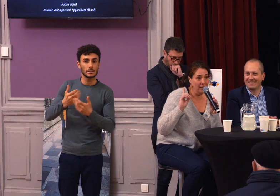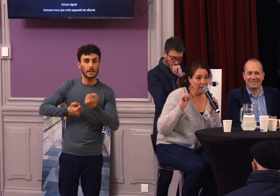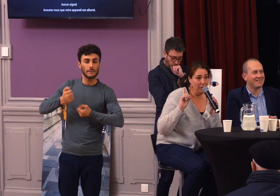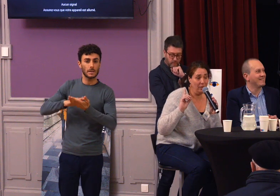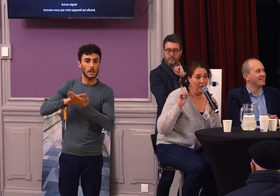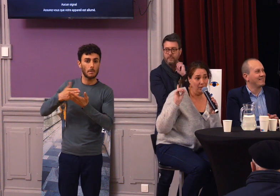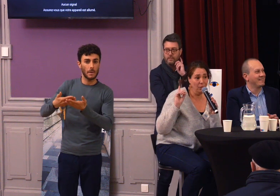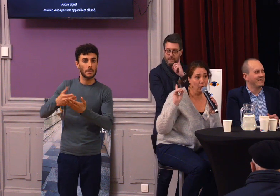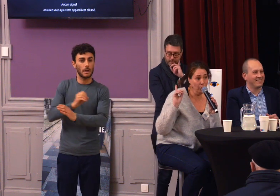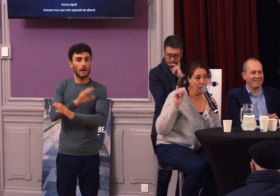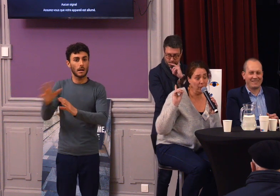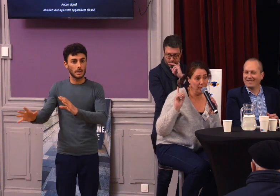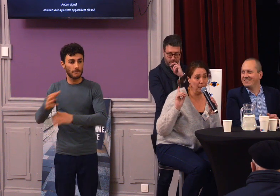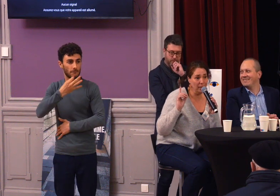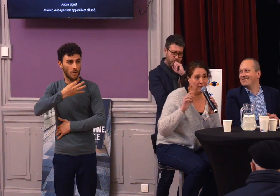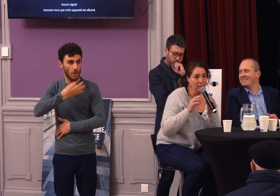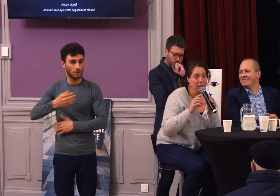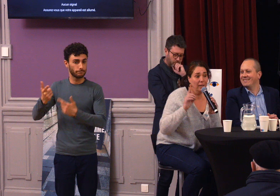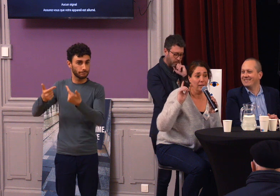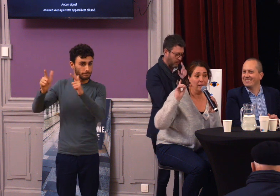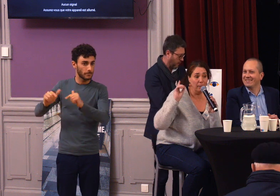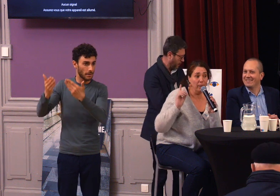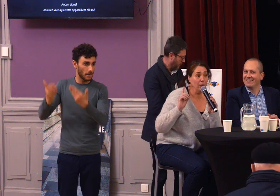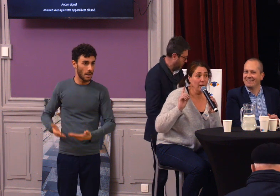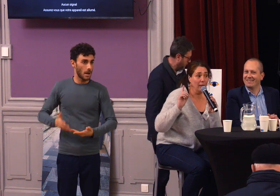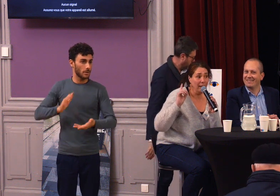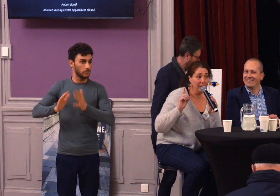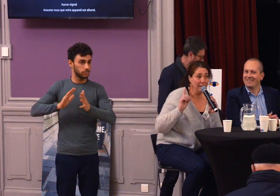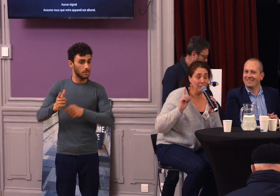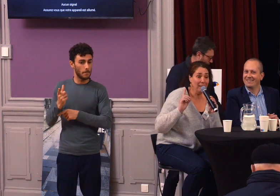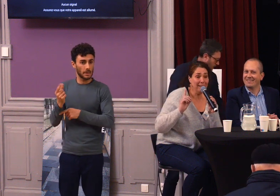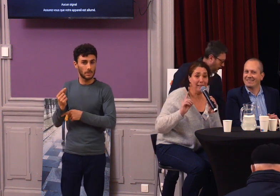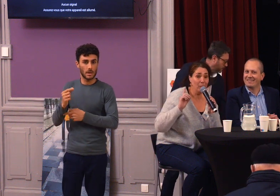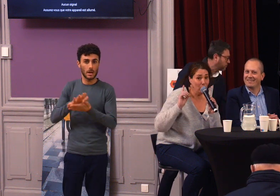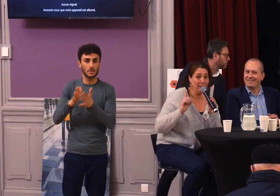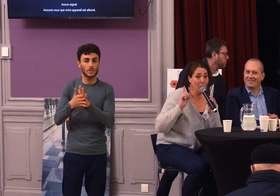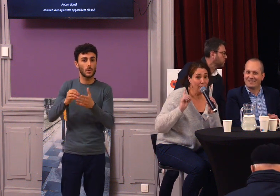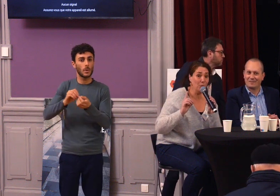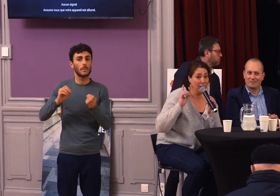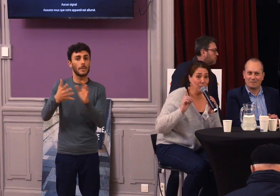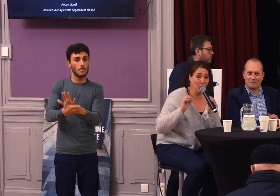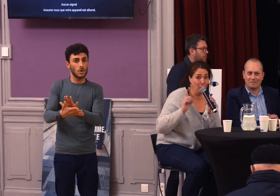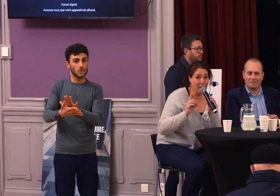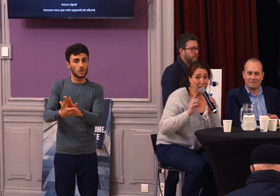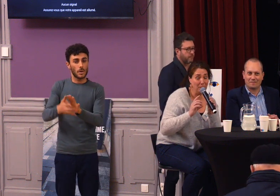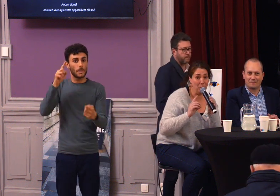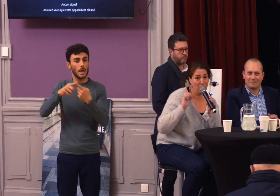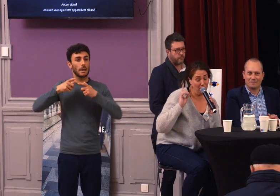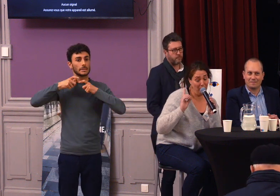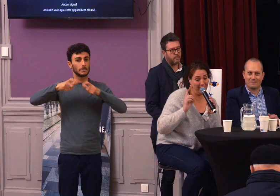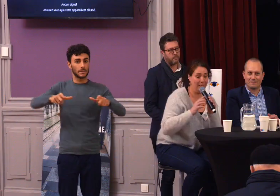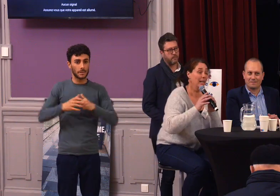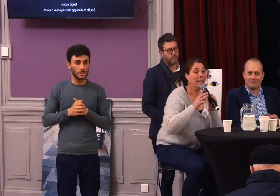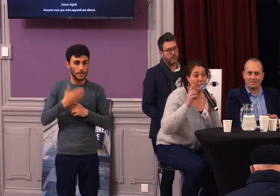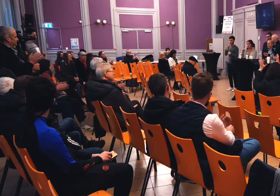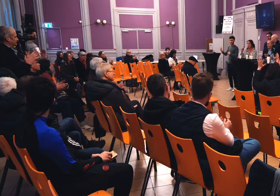qu'à les self avec Florian ici présent qui est en partenaire accessibilité aussi de l'association sans les mains de tes